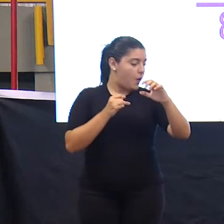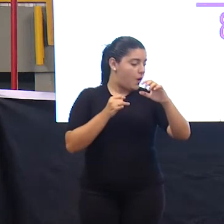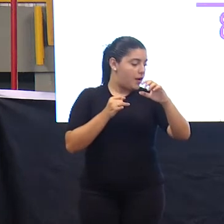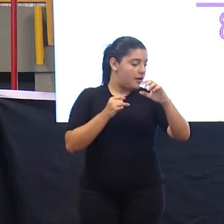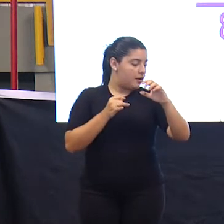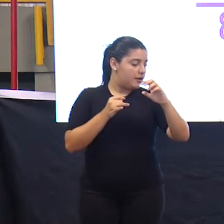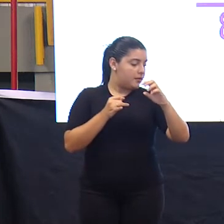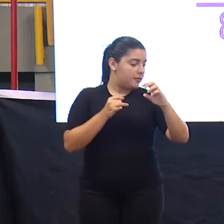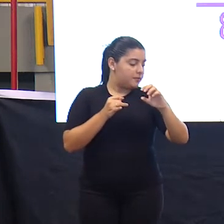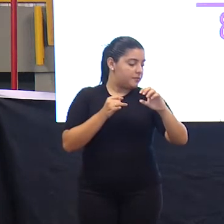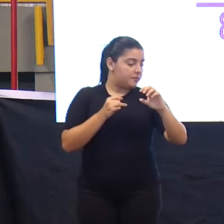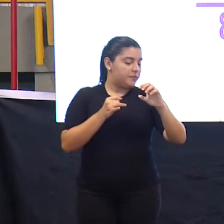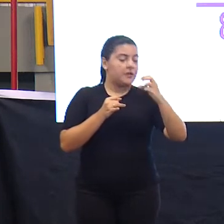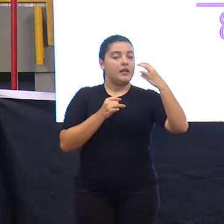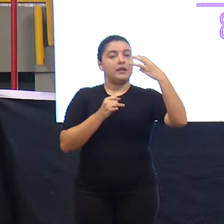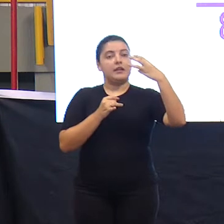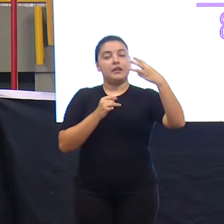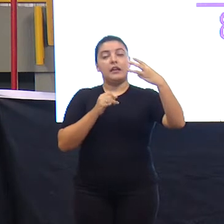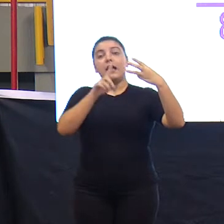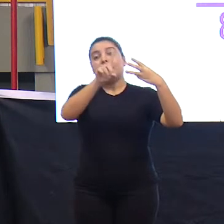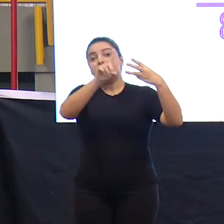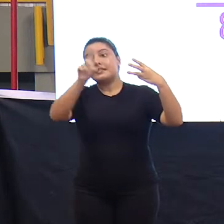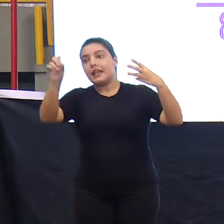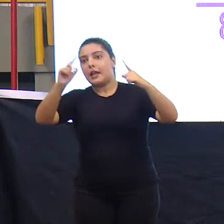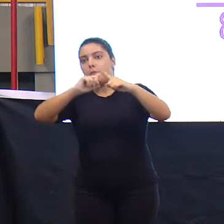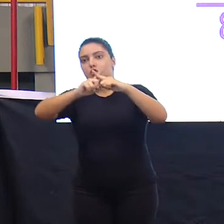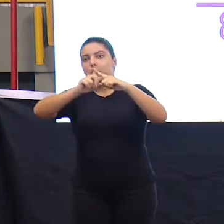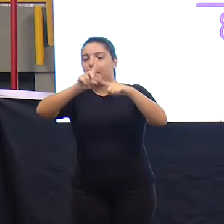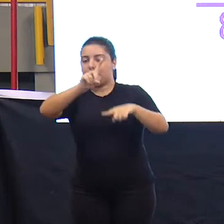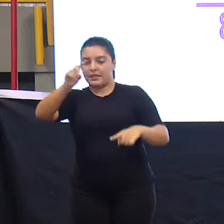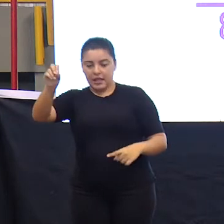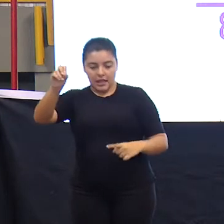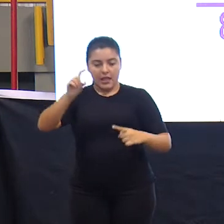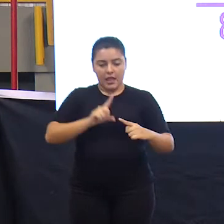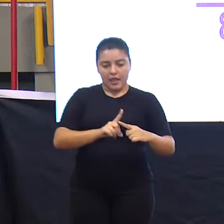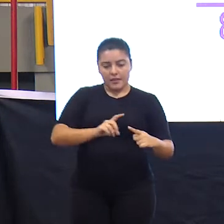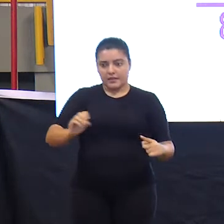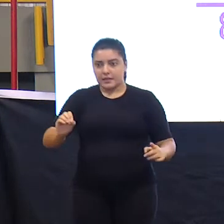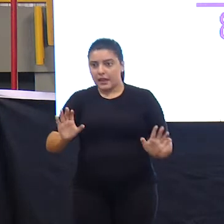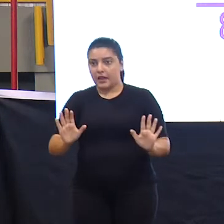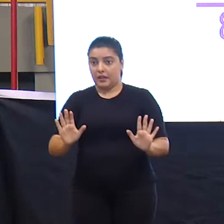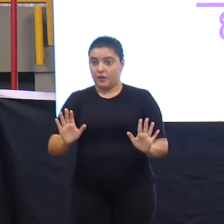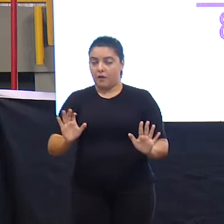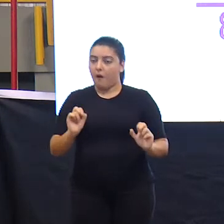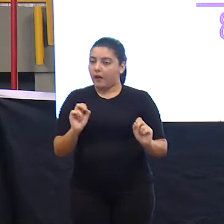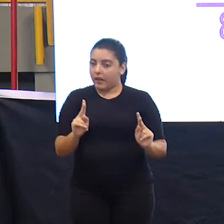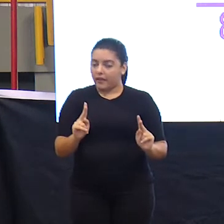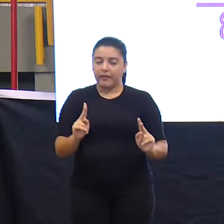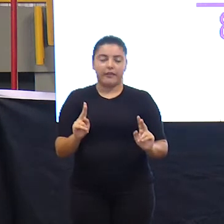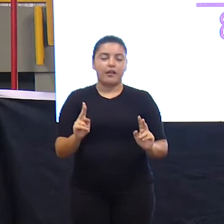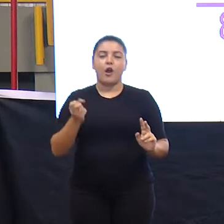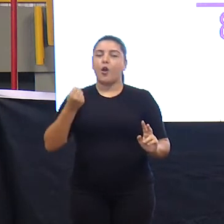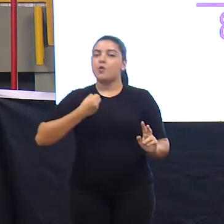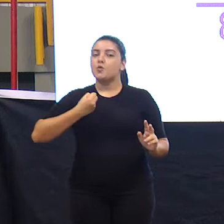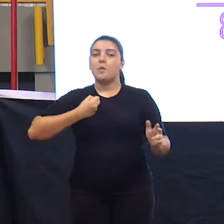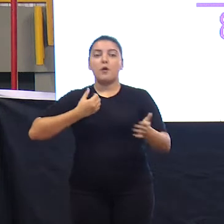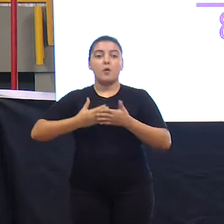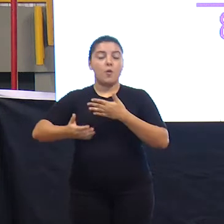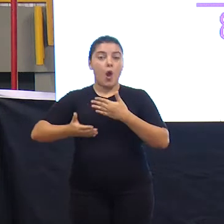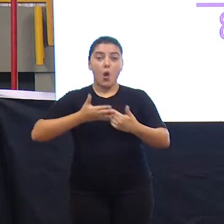vou multiplicar por 100 em cima e vou multiplicar por 100 embaixo. Todo número que